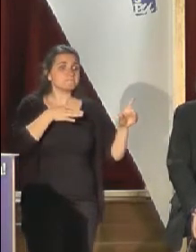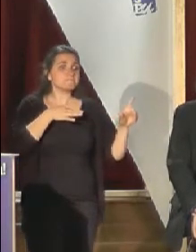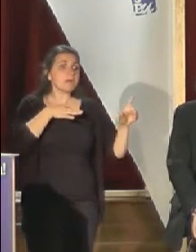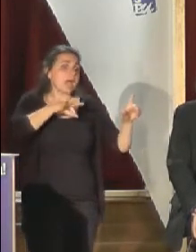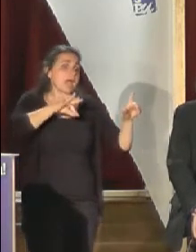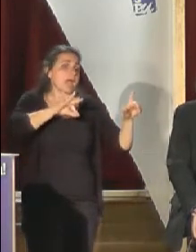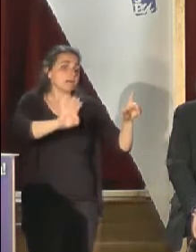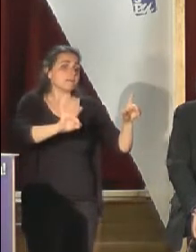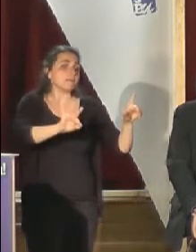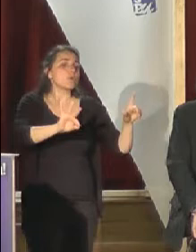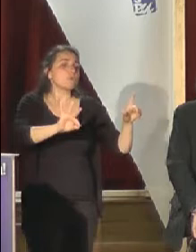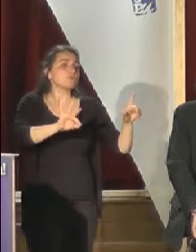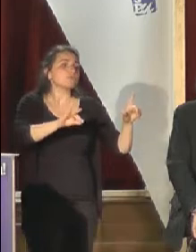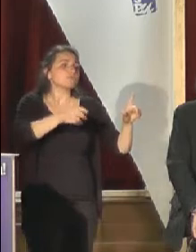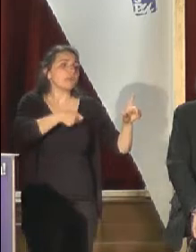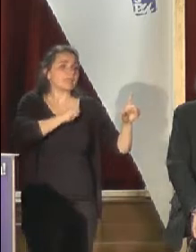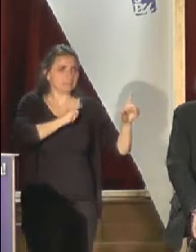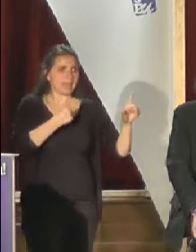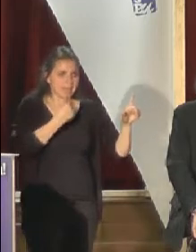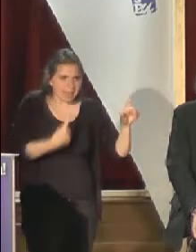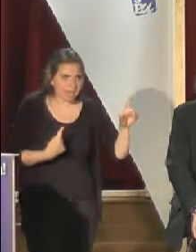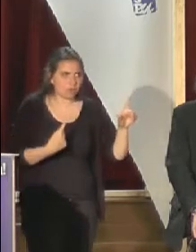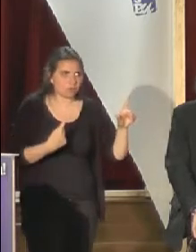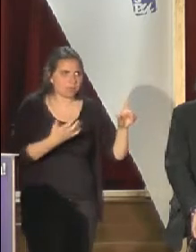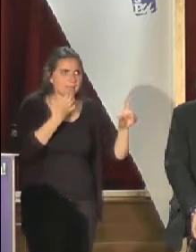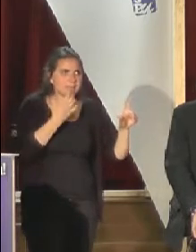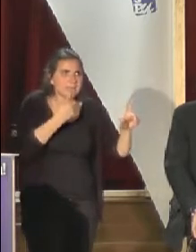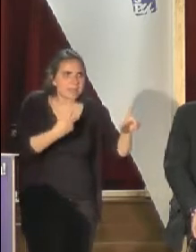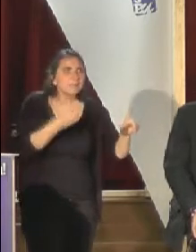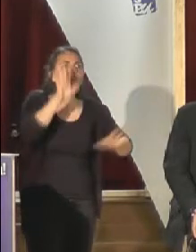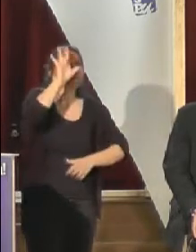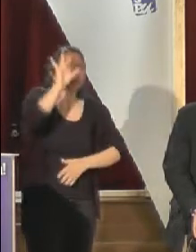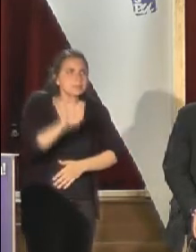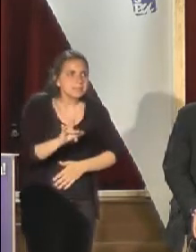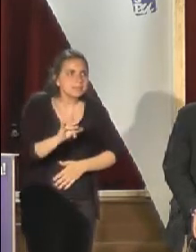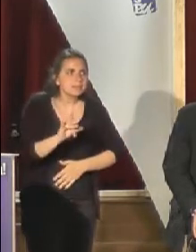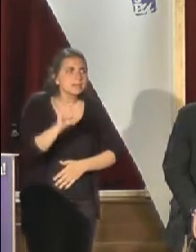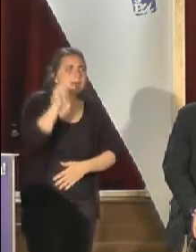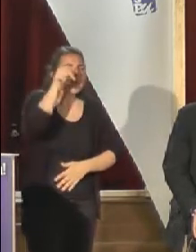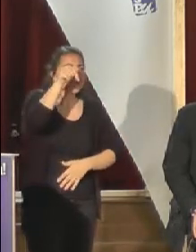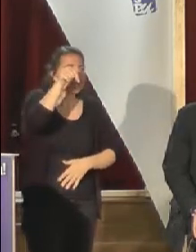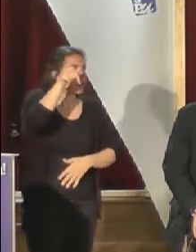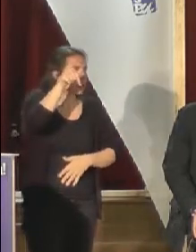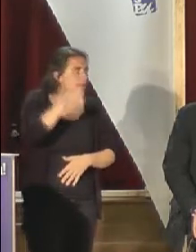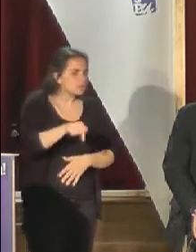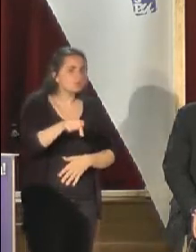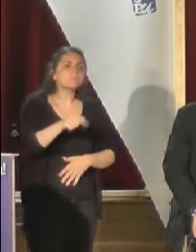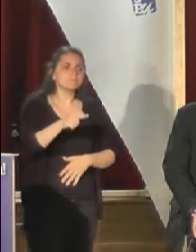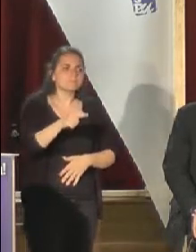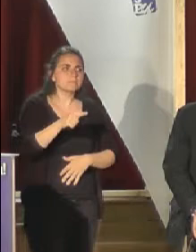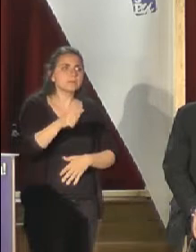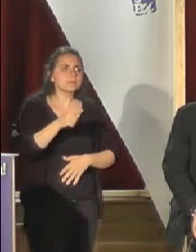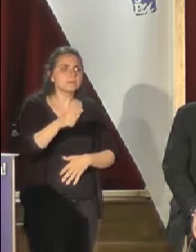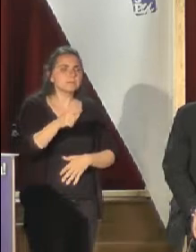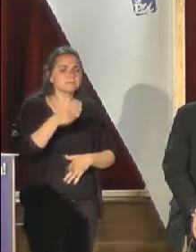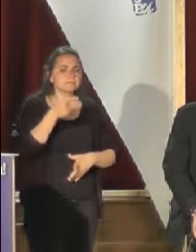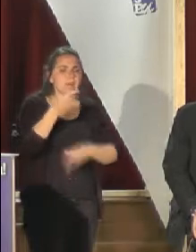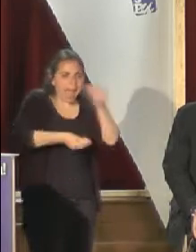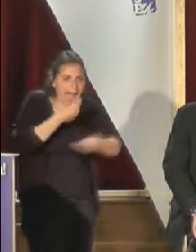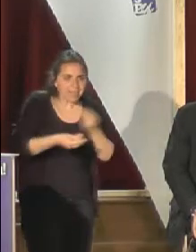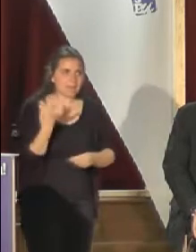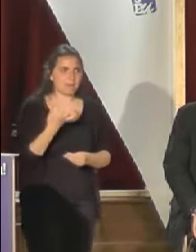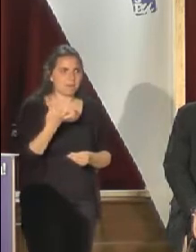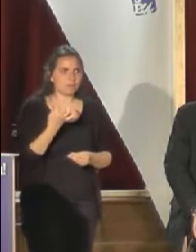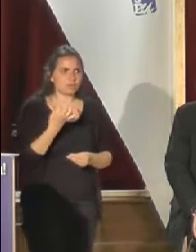falo. Falo de que se afirmamos que isto é unha realidade plurinacional, temos que facer é aplicalo. Dende as